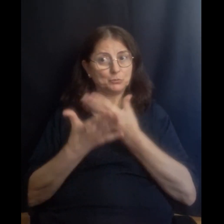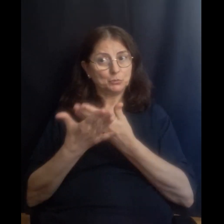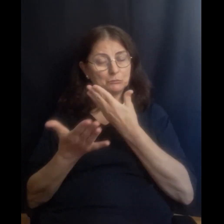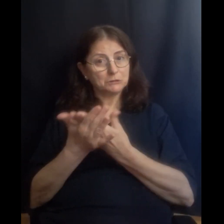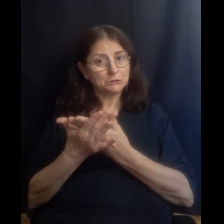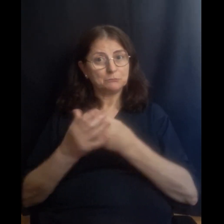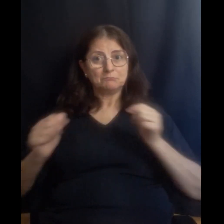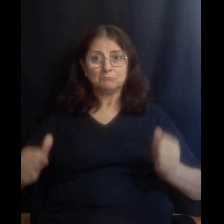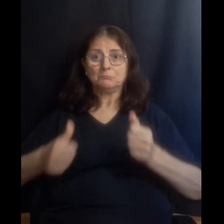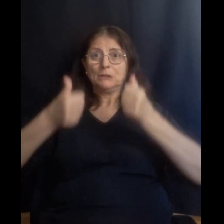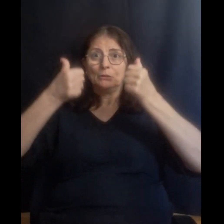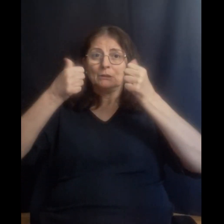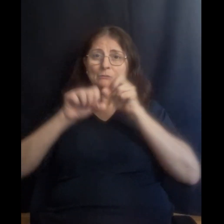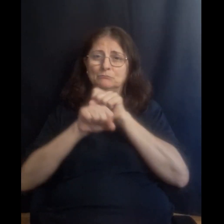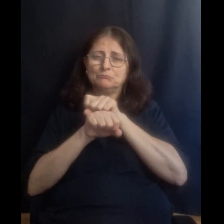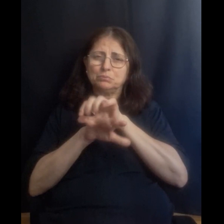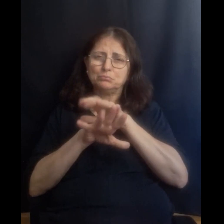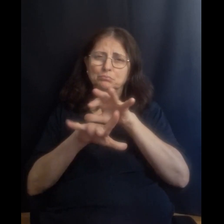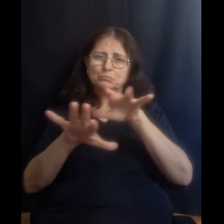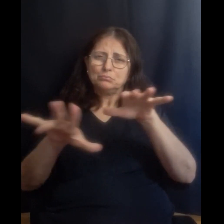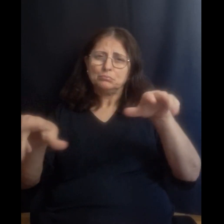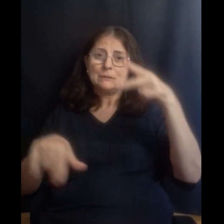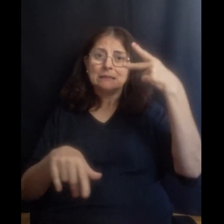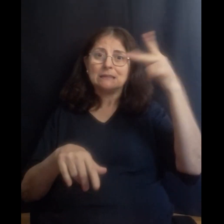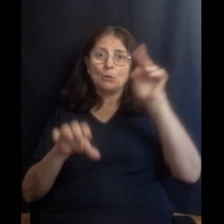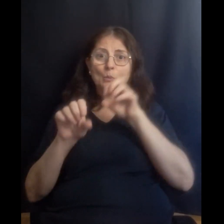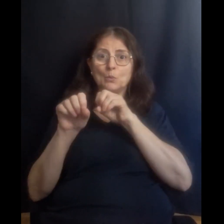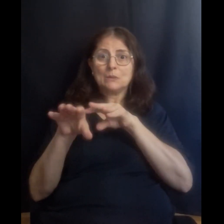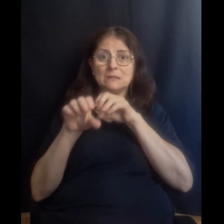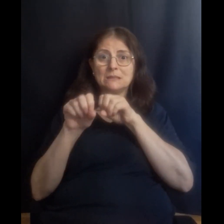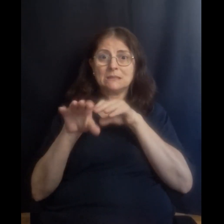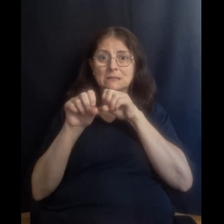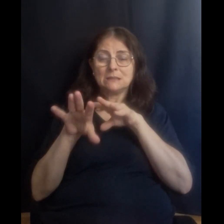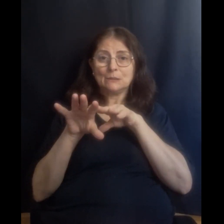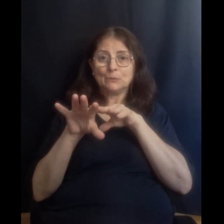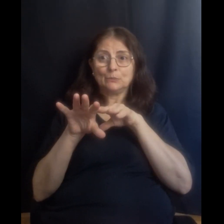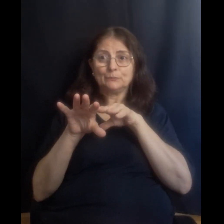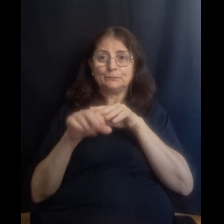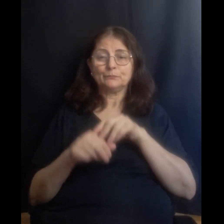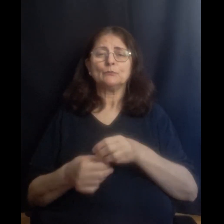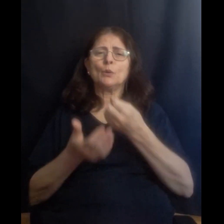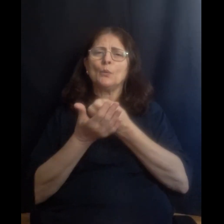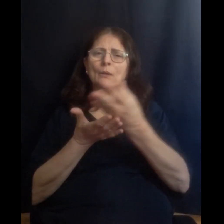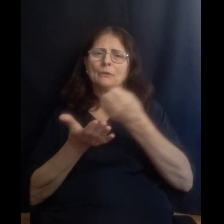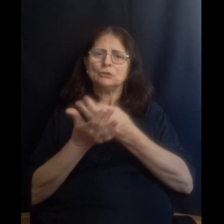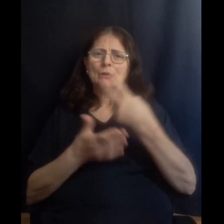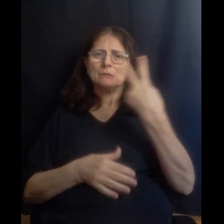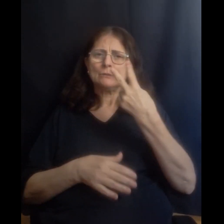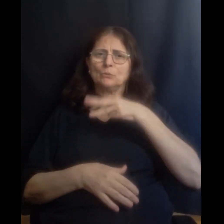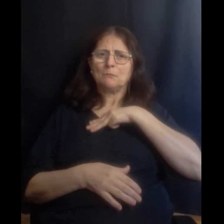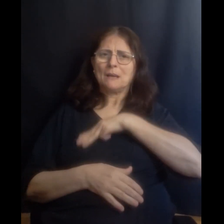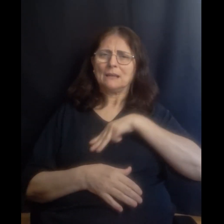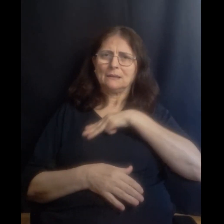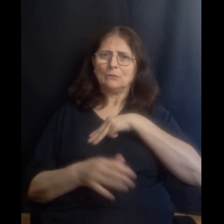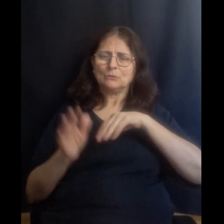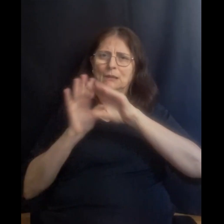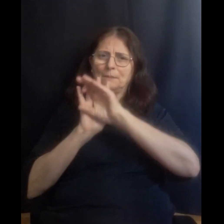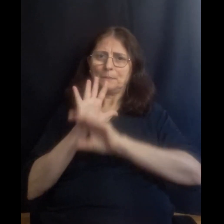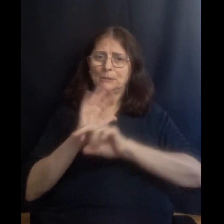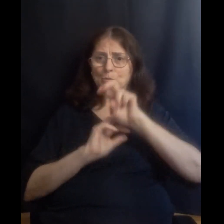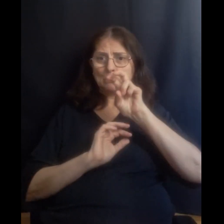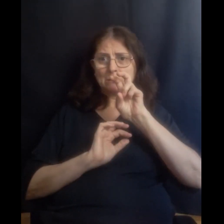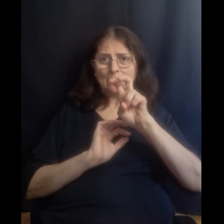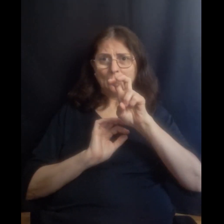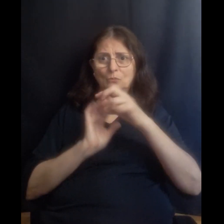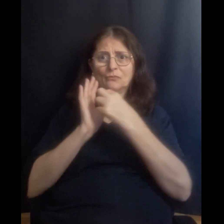estudando, aprimorando e disseminando os seus ensinamentos. No Evangelho segundo Mateus,